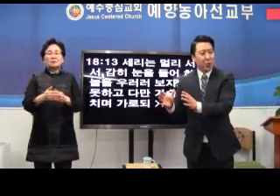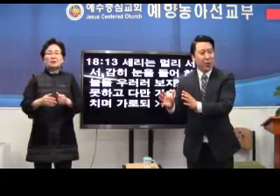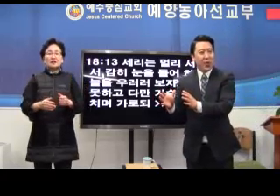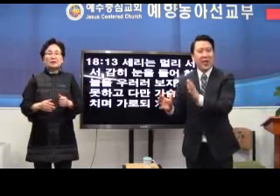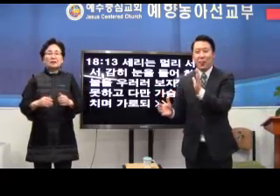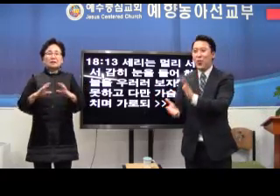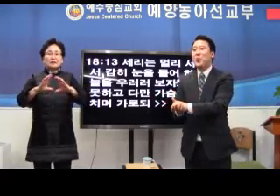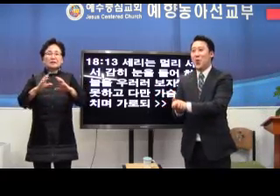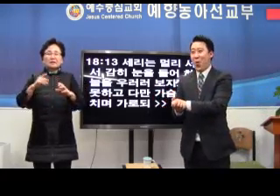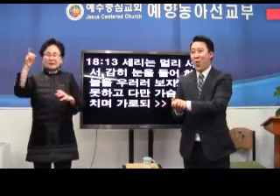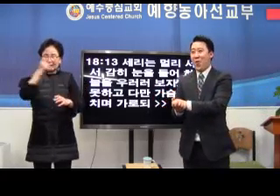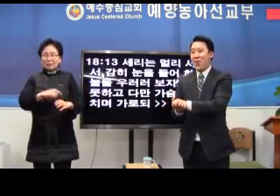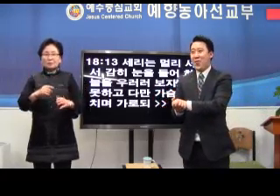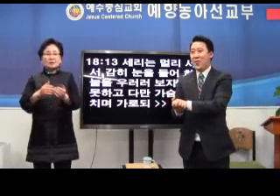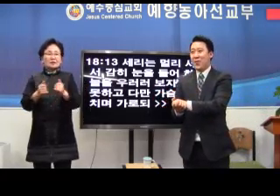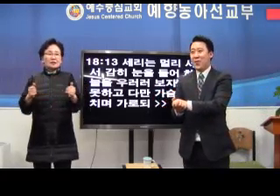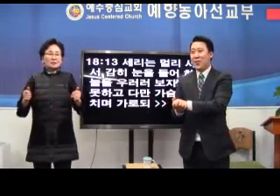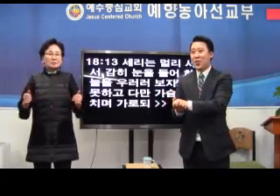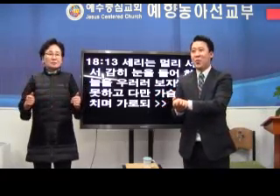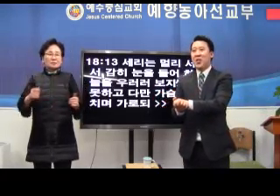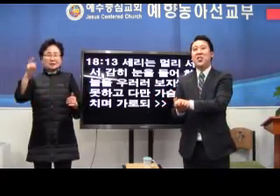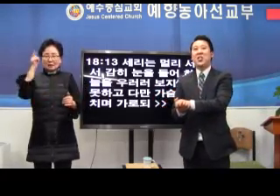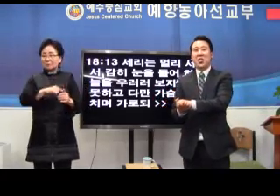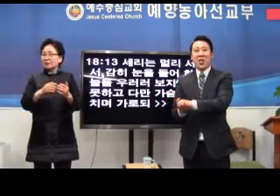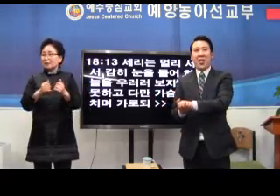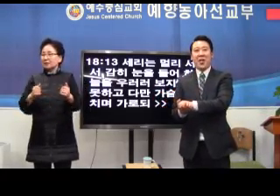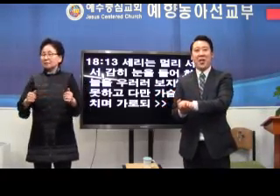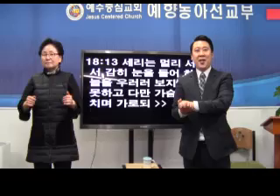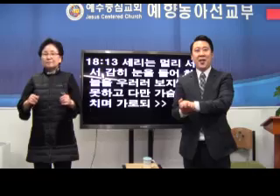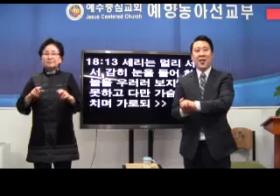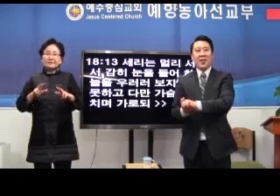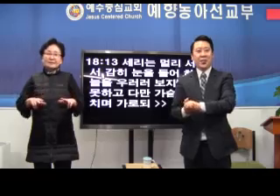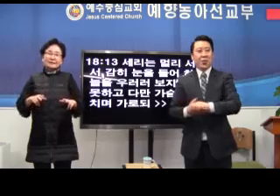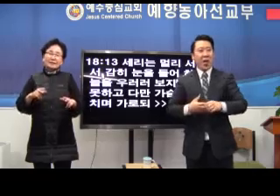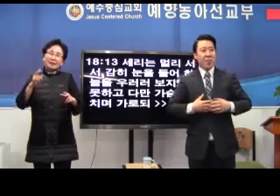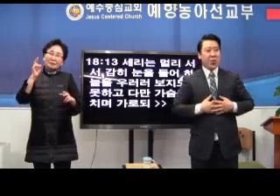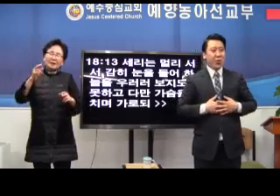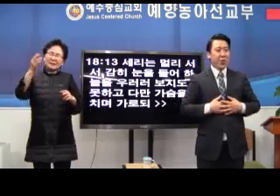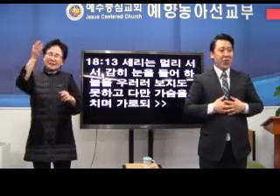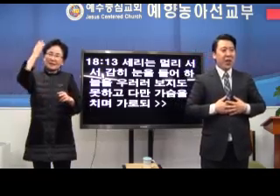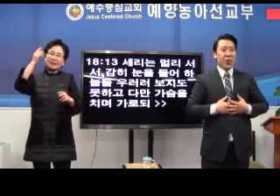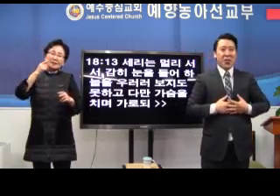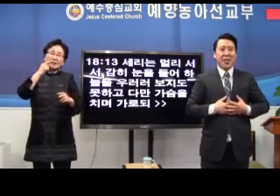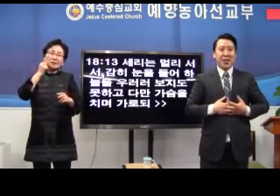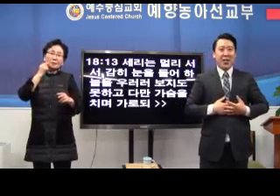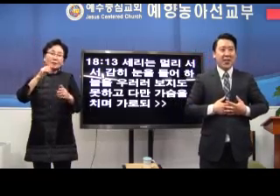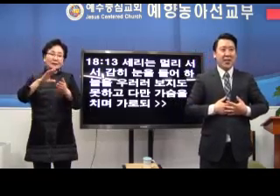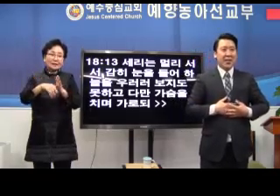매국. 나쁜 놈이죠. 지금의 일제시대에 우리 대한민국을 위해서 사는 것이 아니라